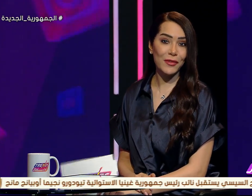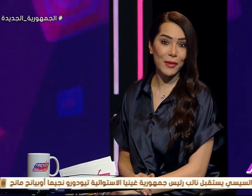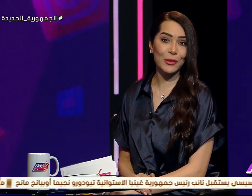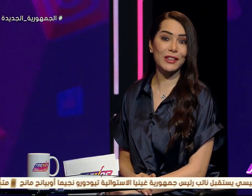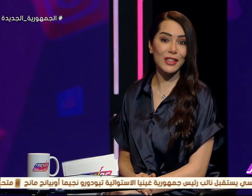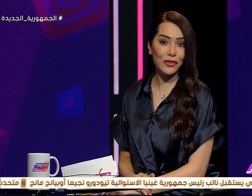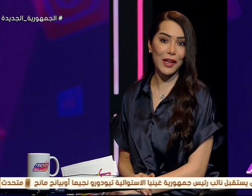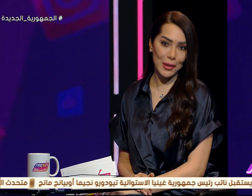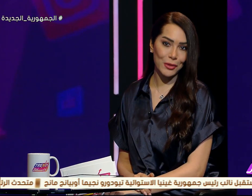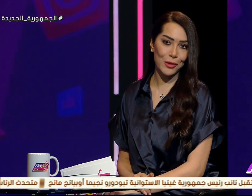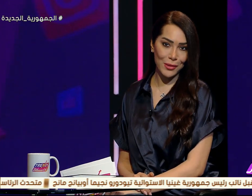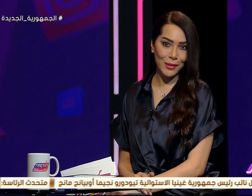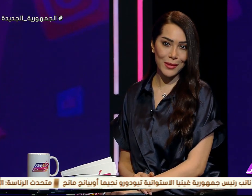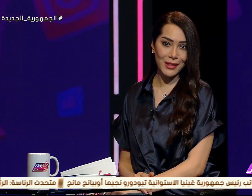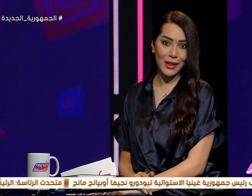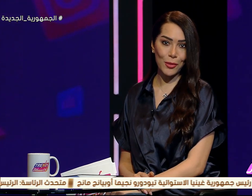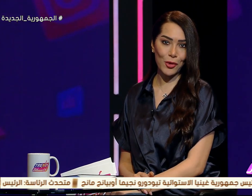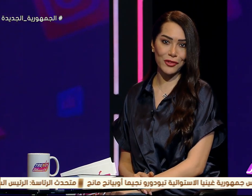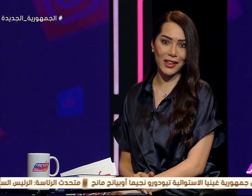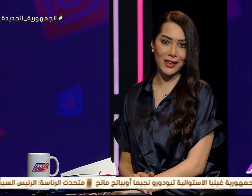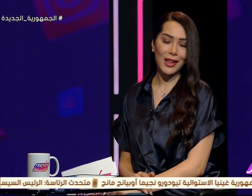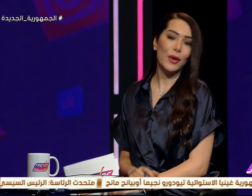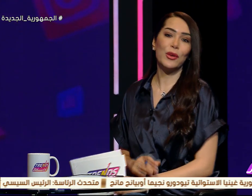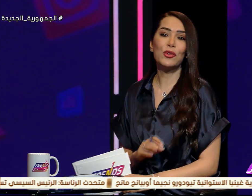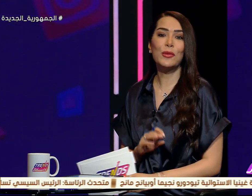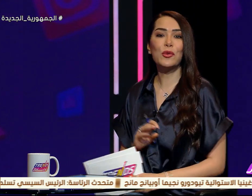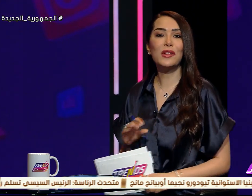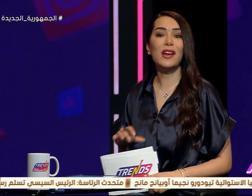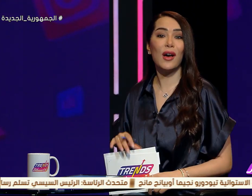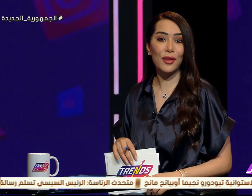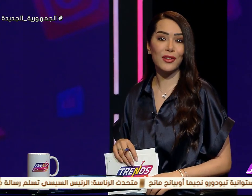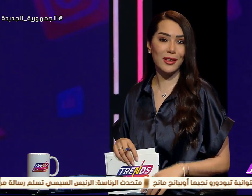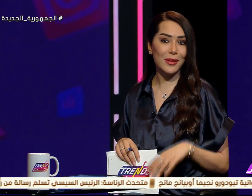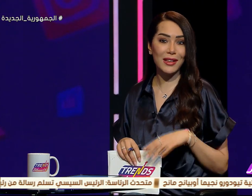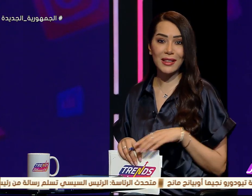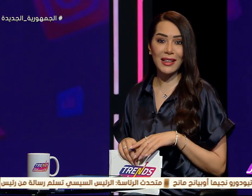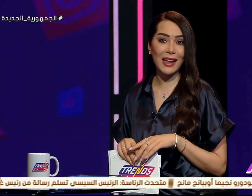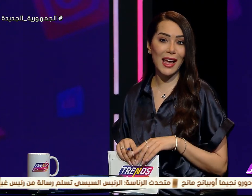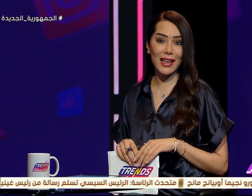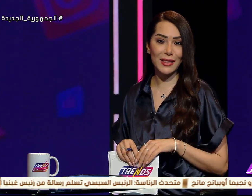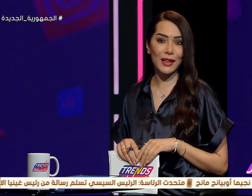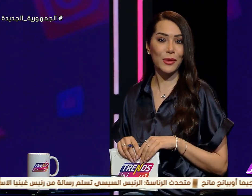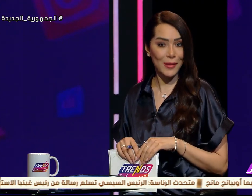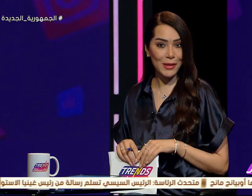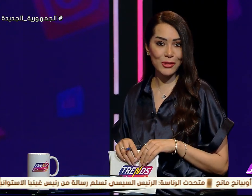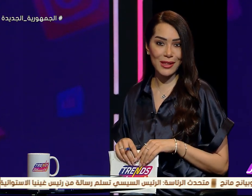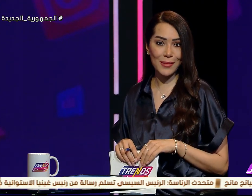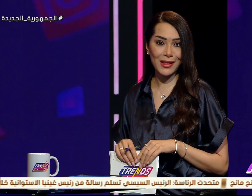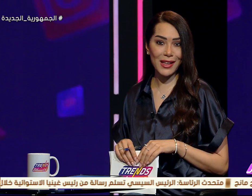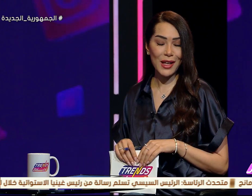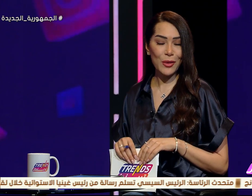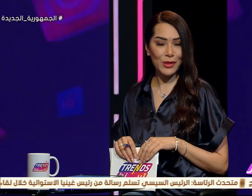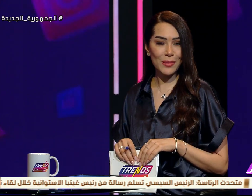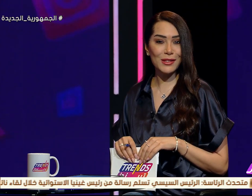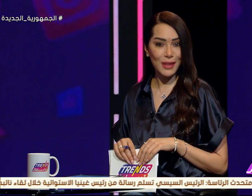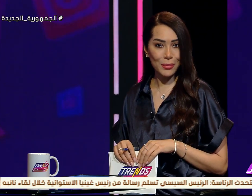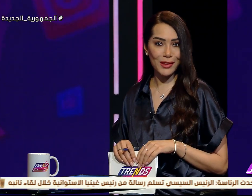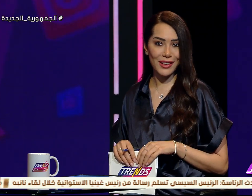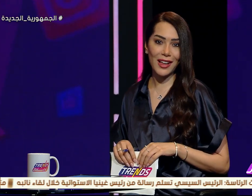بنفهم ونكتشف حكمة ربنا من الموقف ده، ولأنه بيكون ليه أثر كبير جداً على حياتنا وكمان مستقبلنا. وده بالظبط اللي